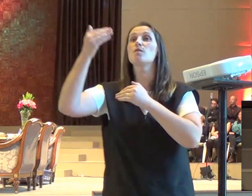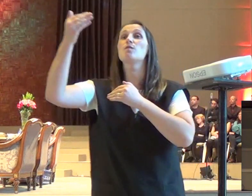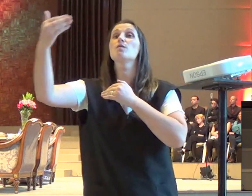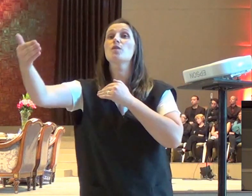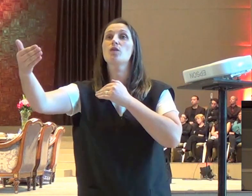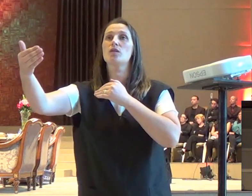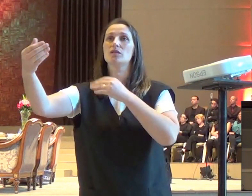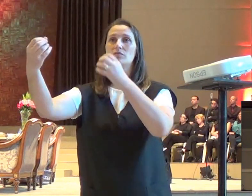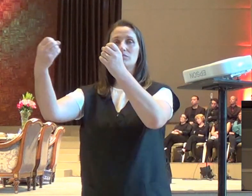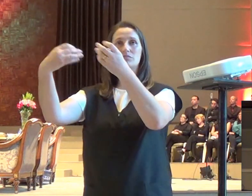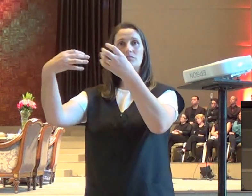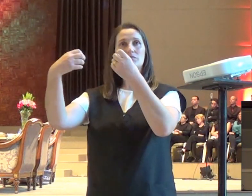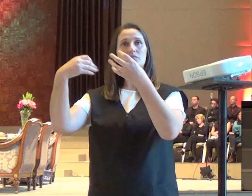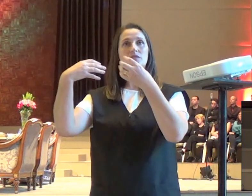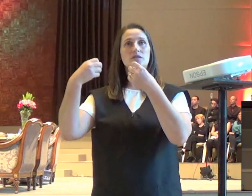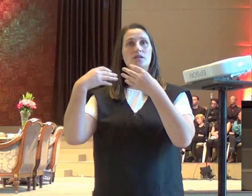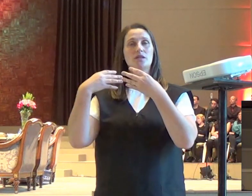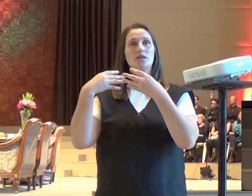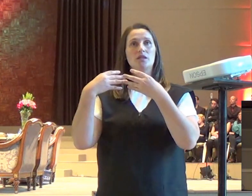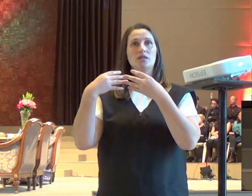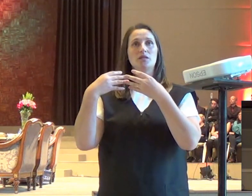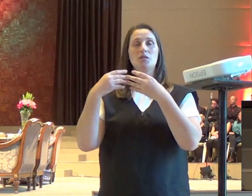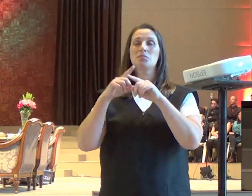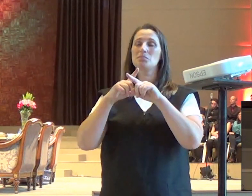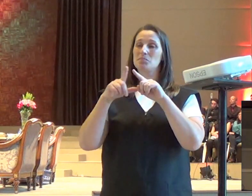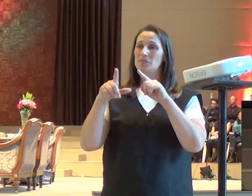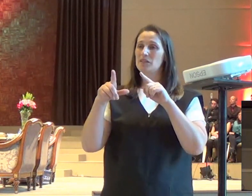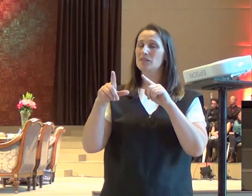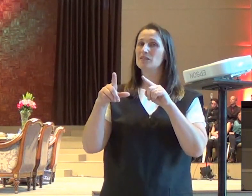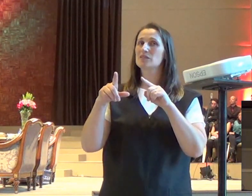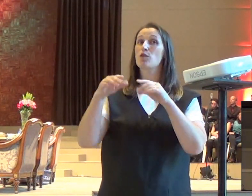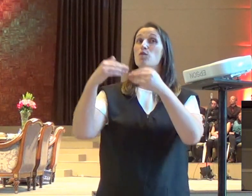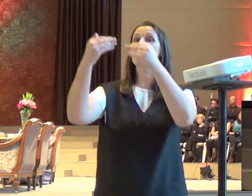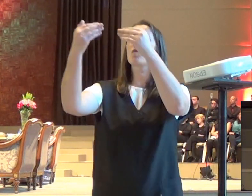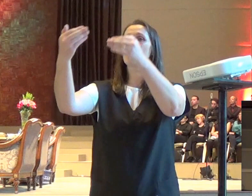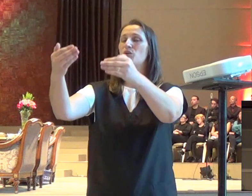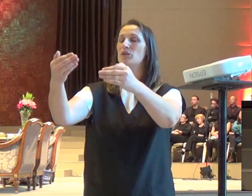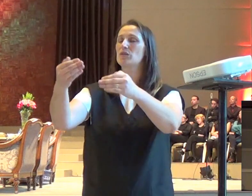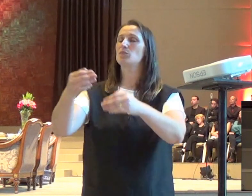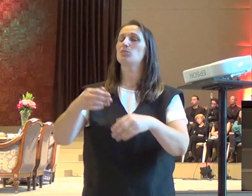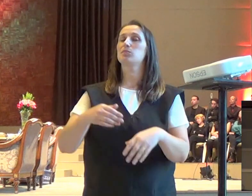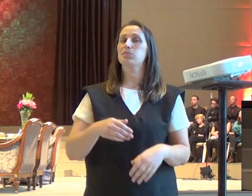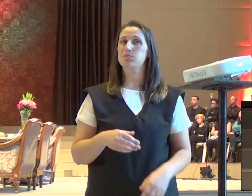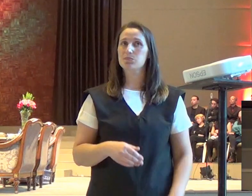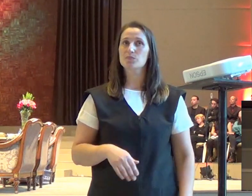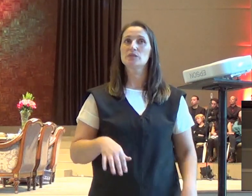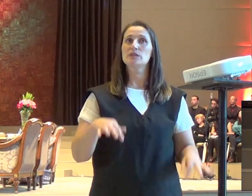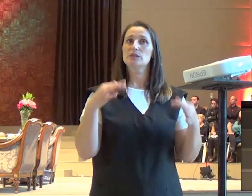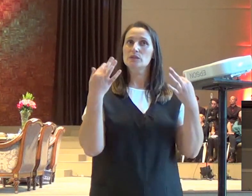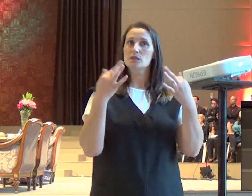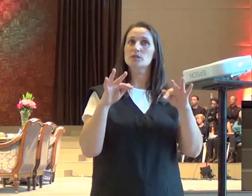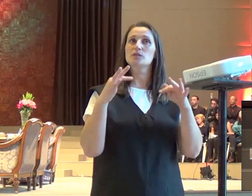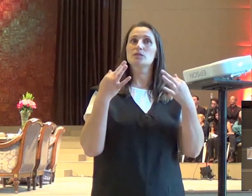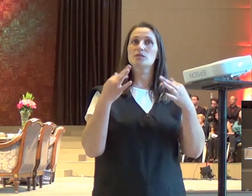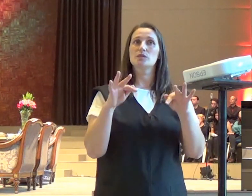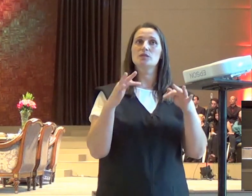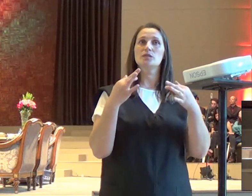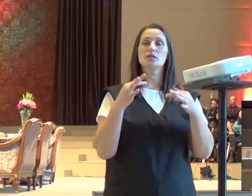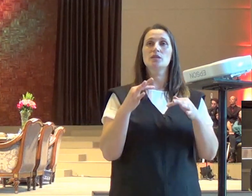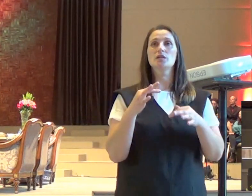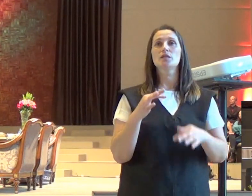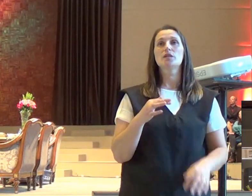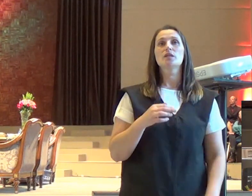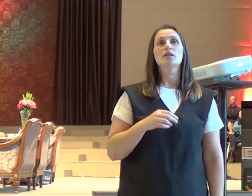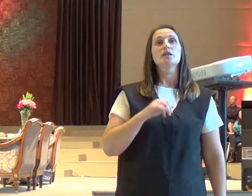ensina é muito dolorosa se você é pai você é mãe você já deve ter vivido isso a